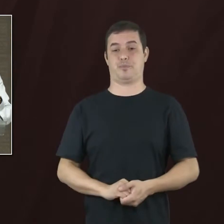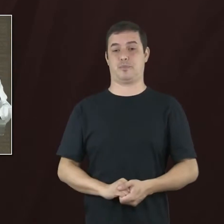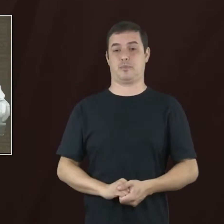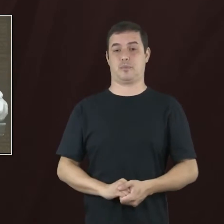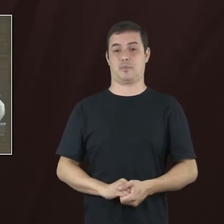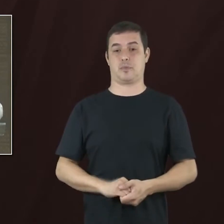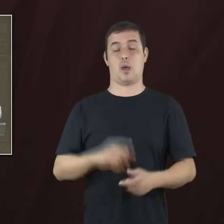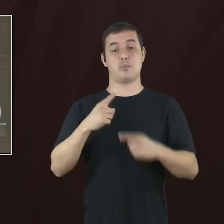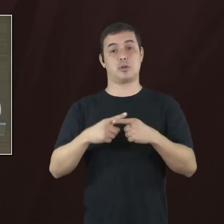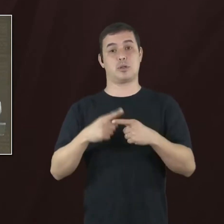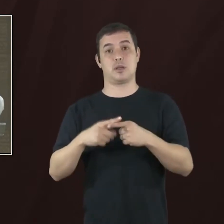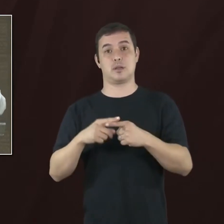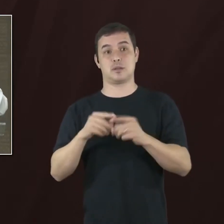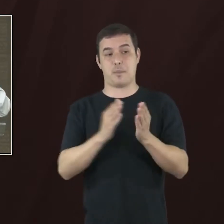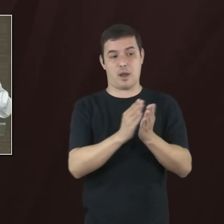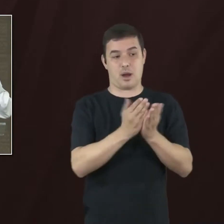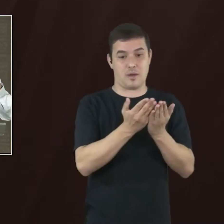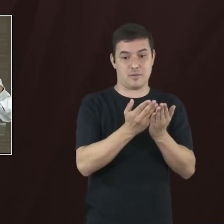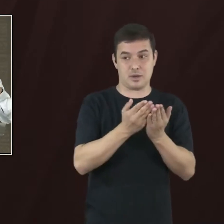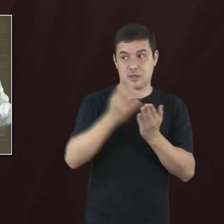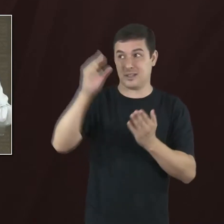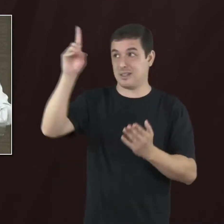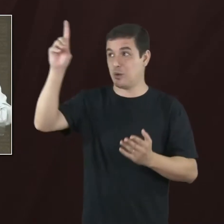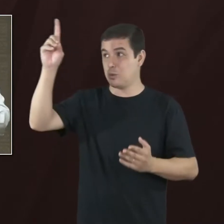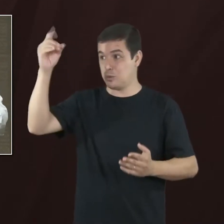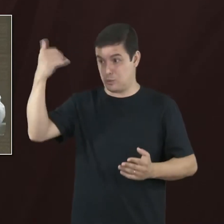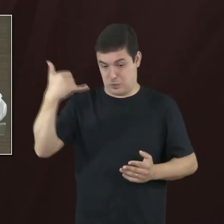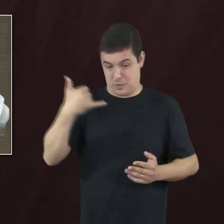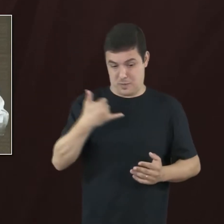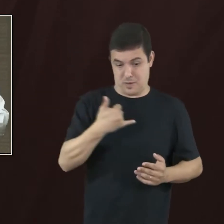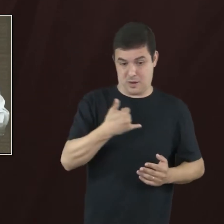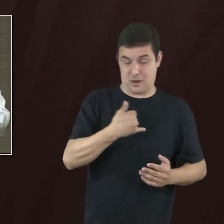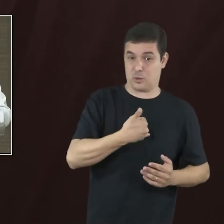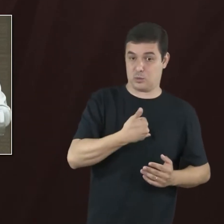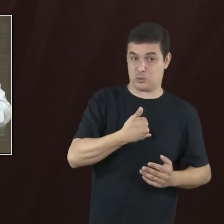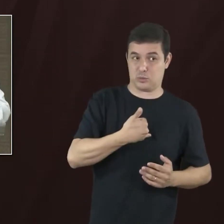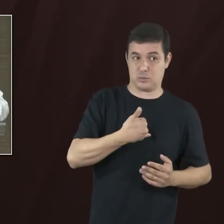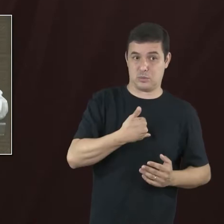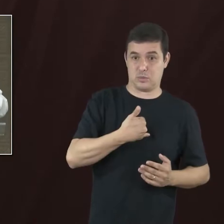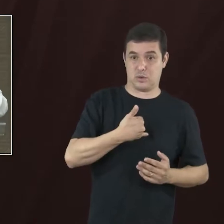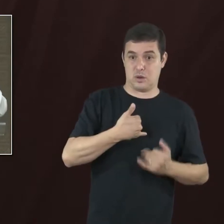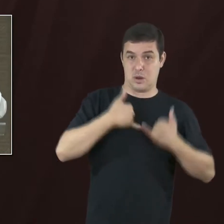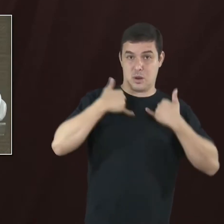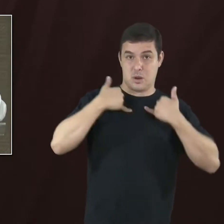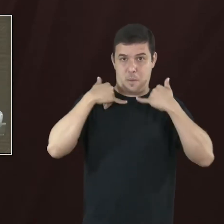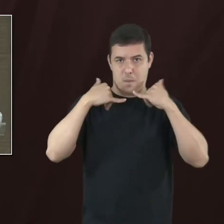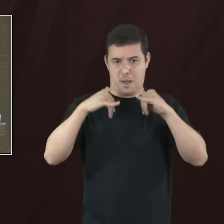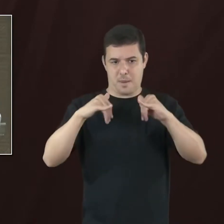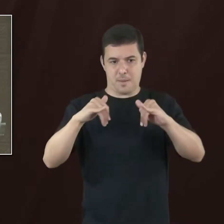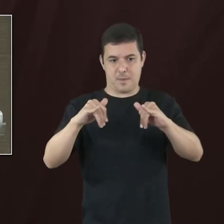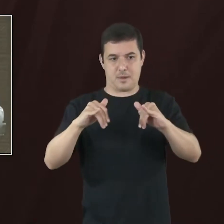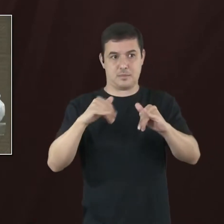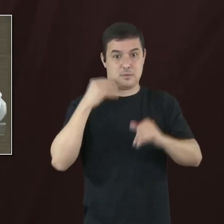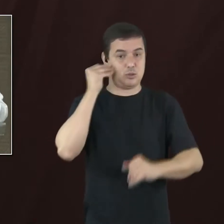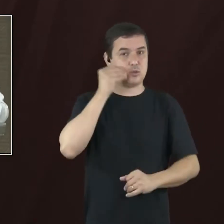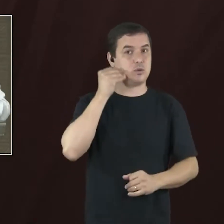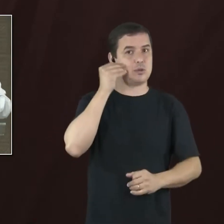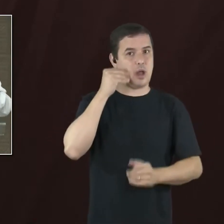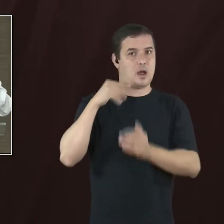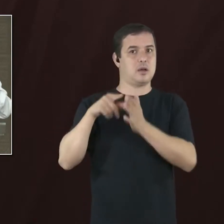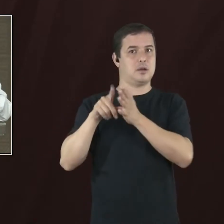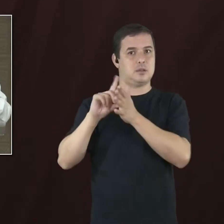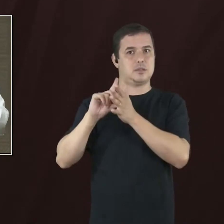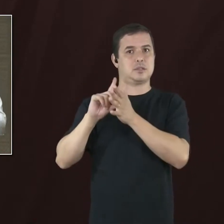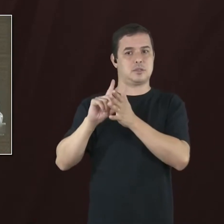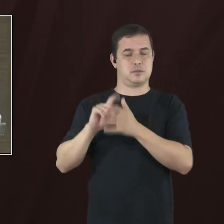nós, toda a palavra recebida, nós recebemos como a palavra de Deus, e nós a ruminarmos como rumina